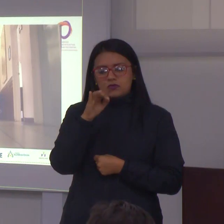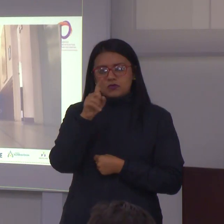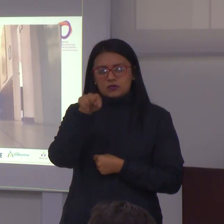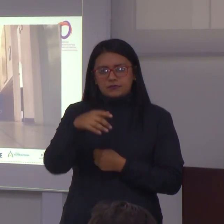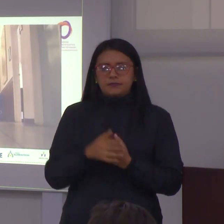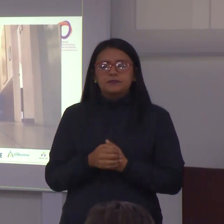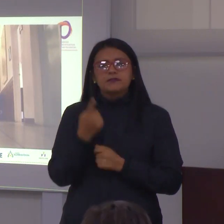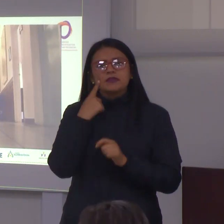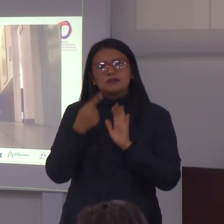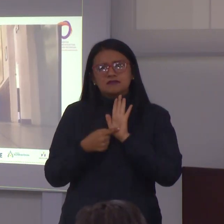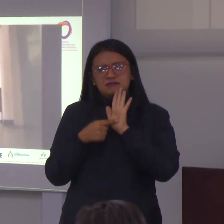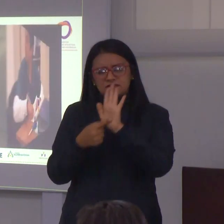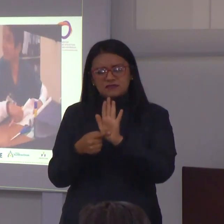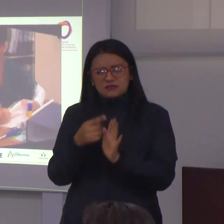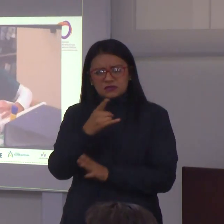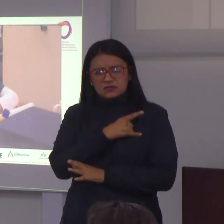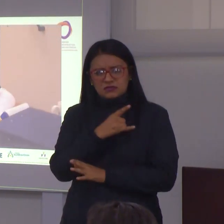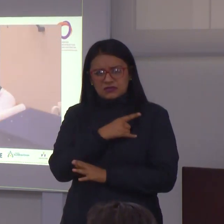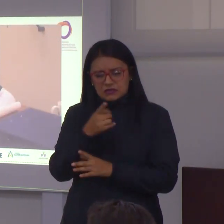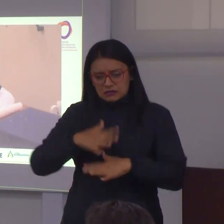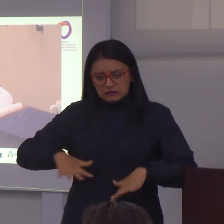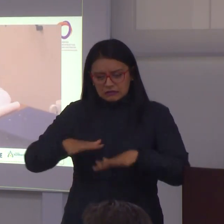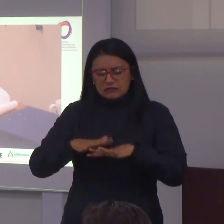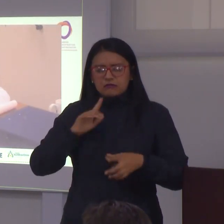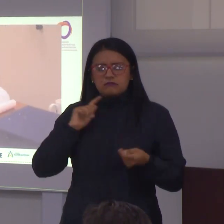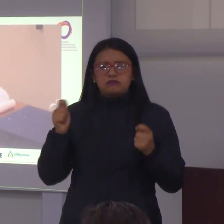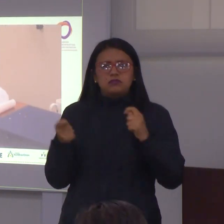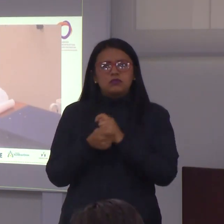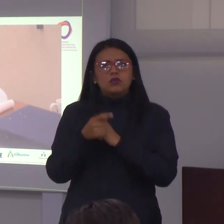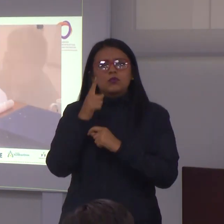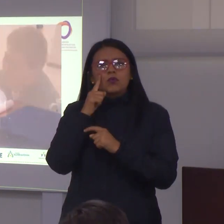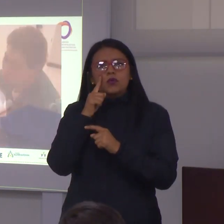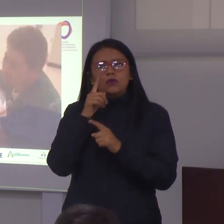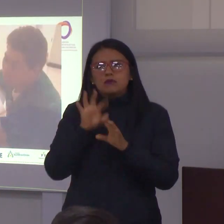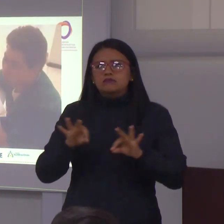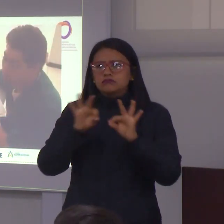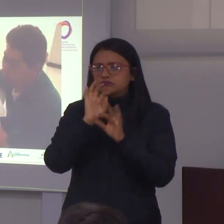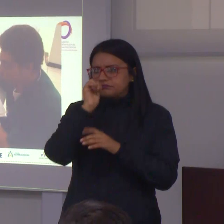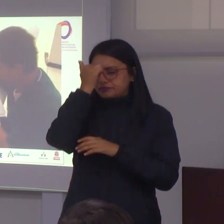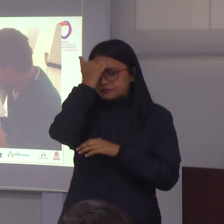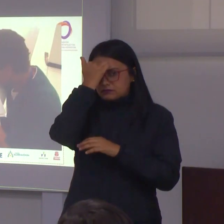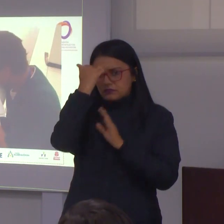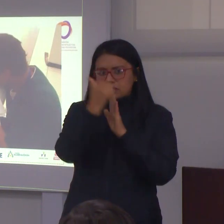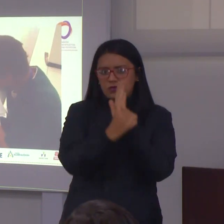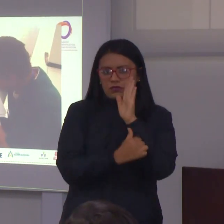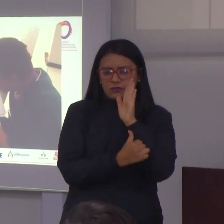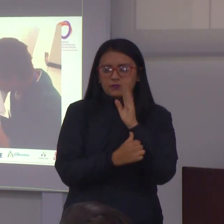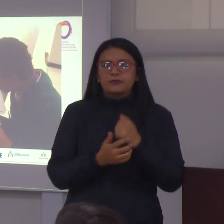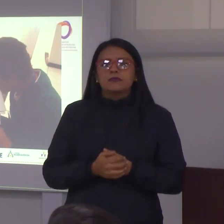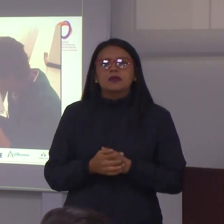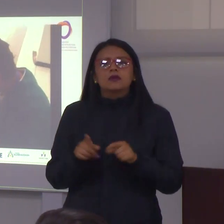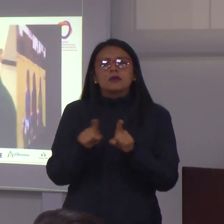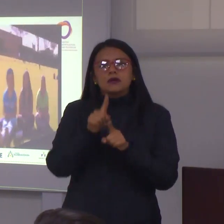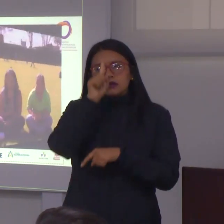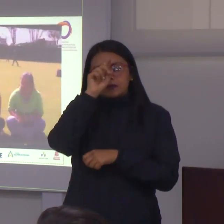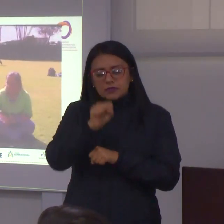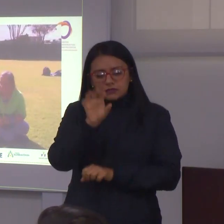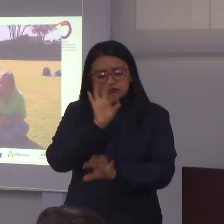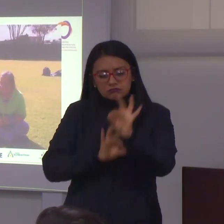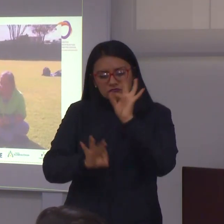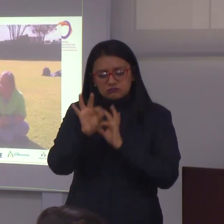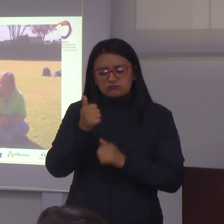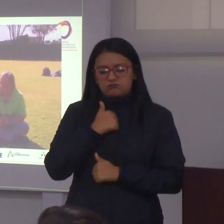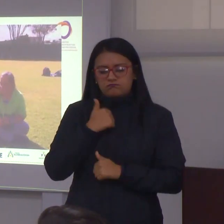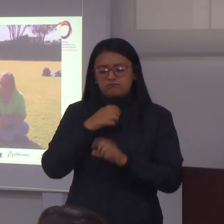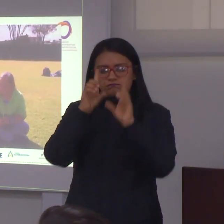la juventud de este colectivo, promueve la predeterminación como el fundamental de un programa. Es decir, la capacidad de elegir y